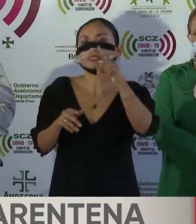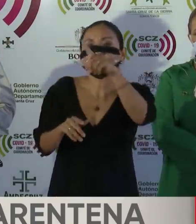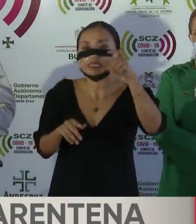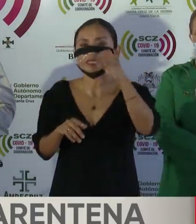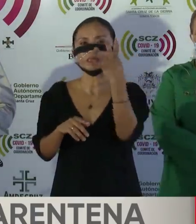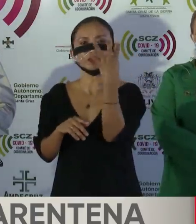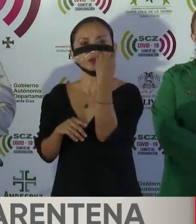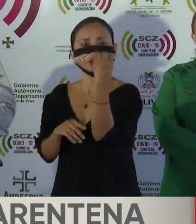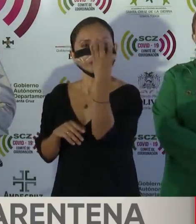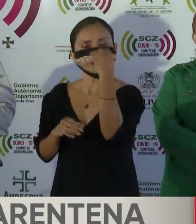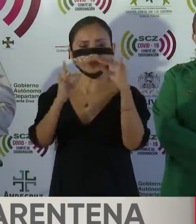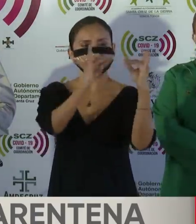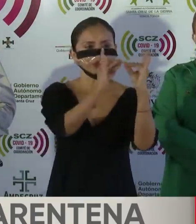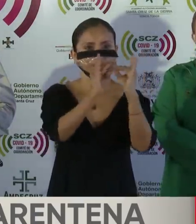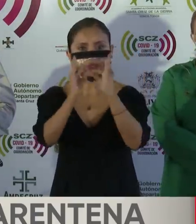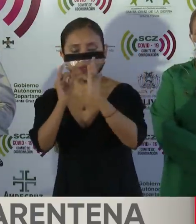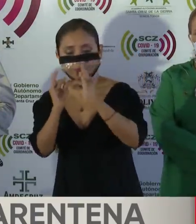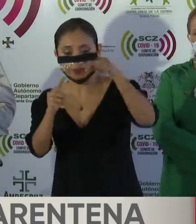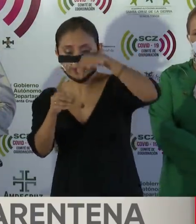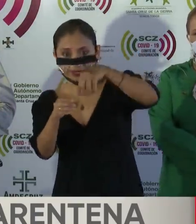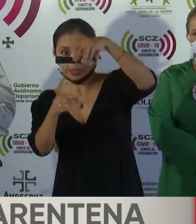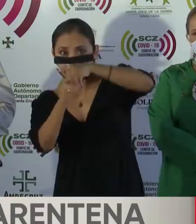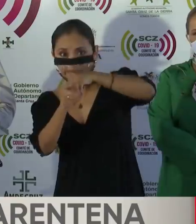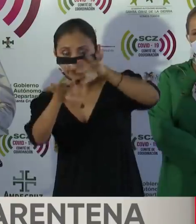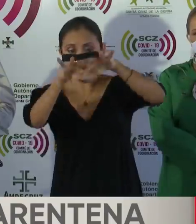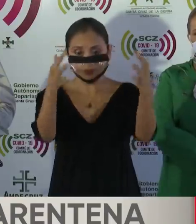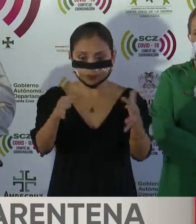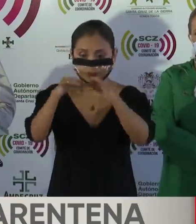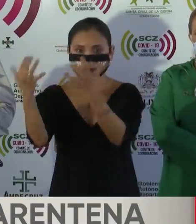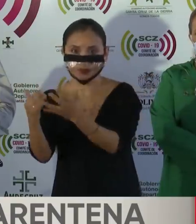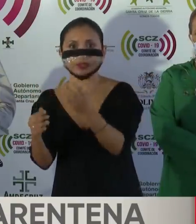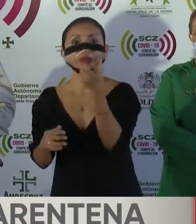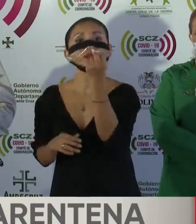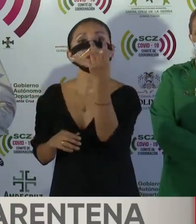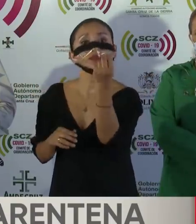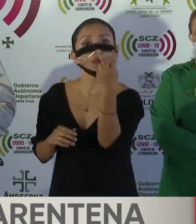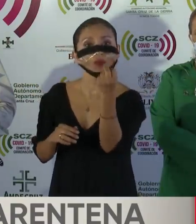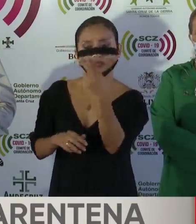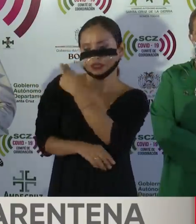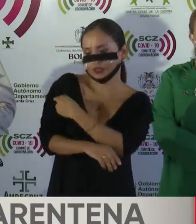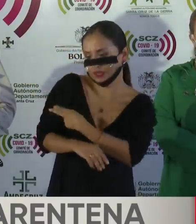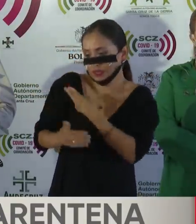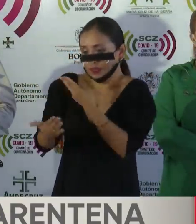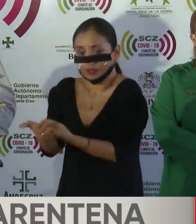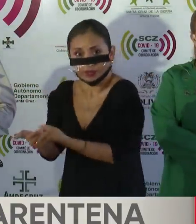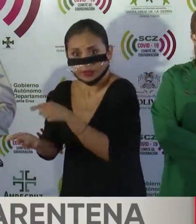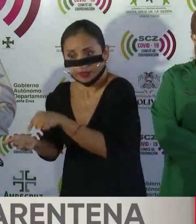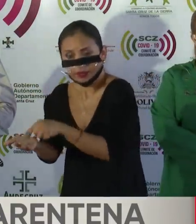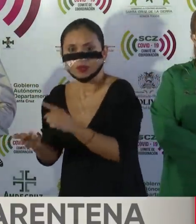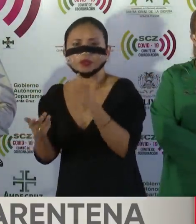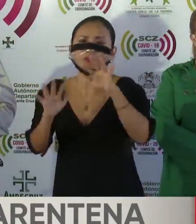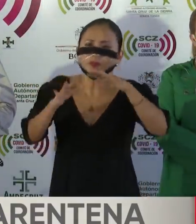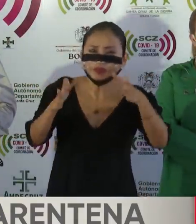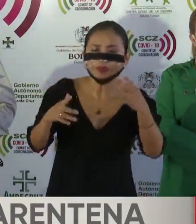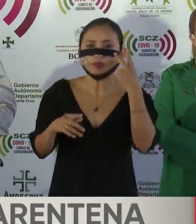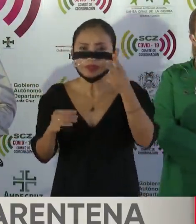114 camas, dentro de ellas 12 unidades de terapia intensiva, para lo cual se prevé